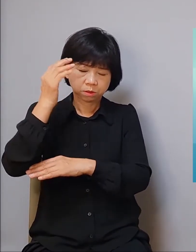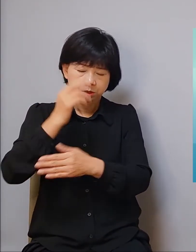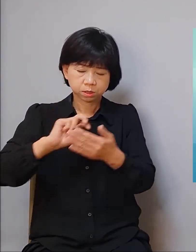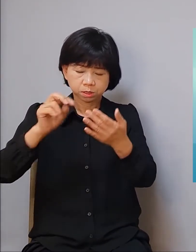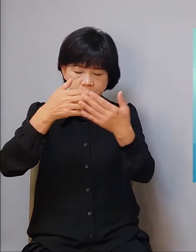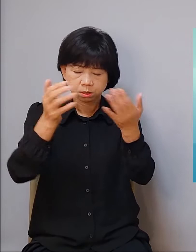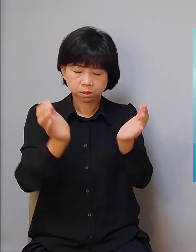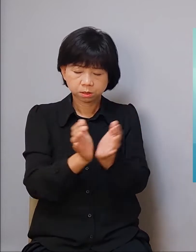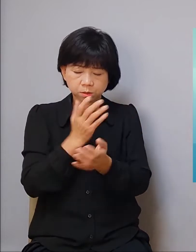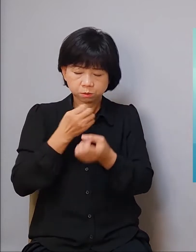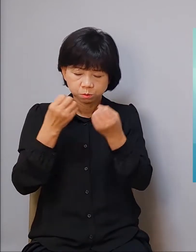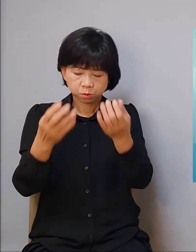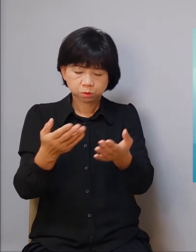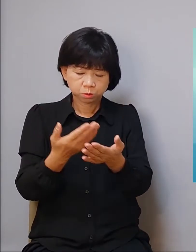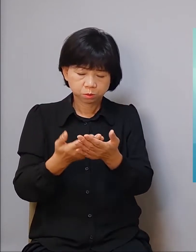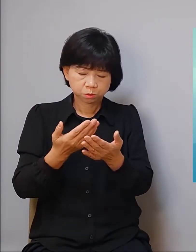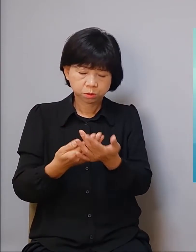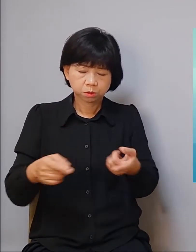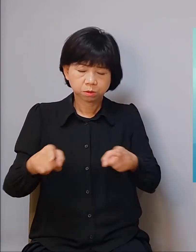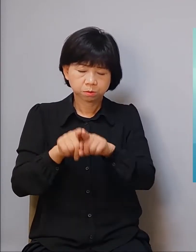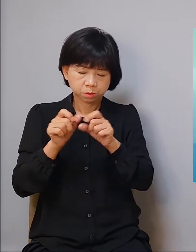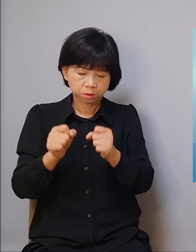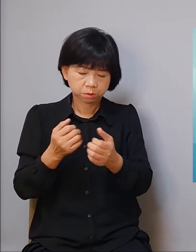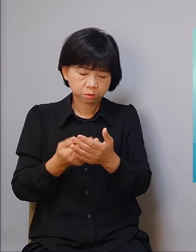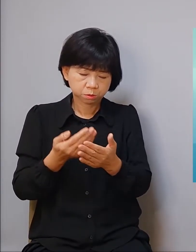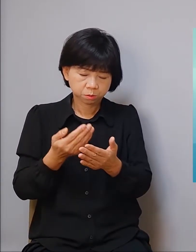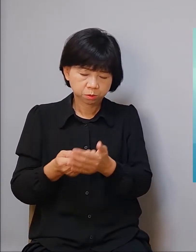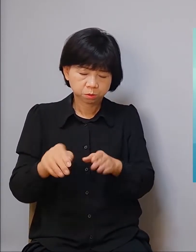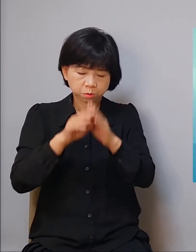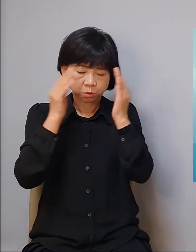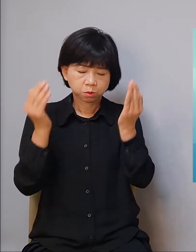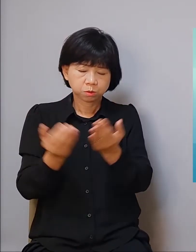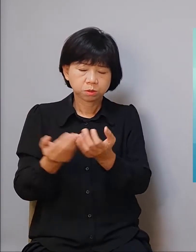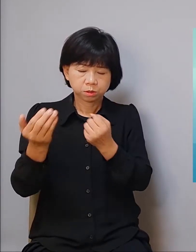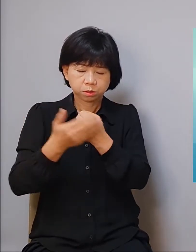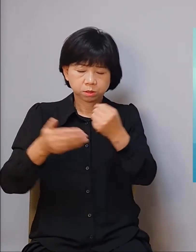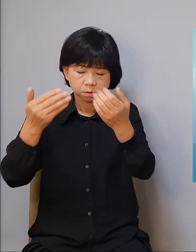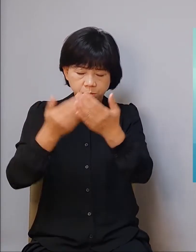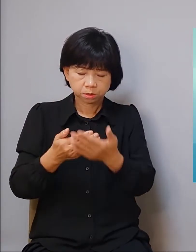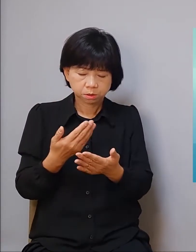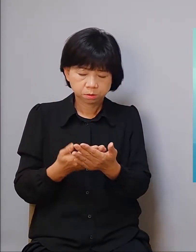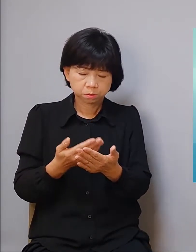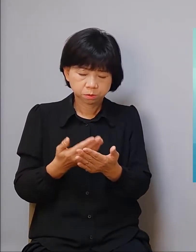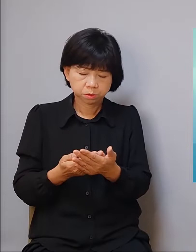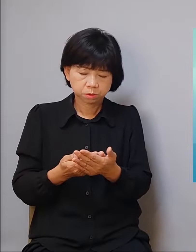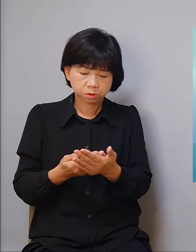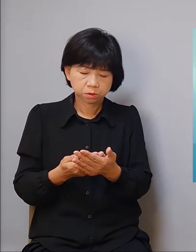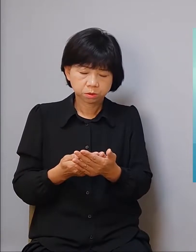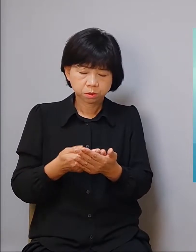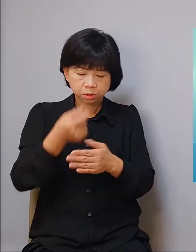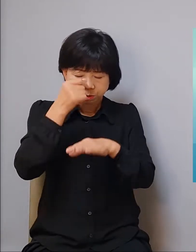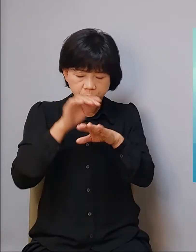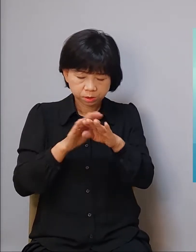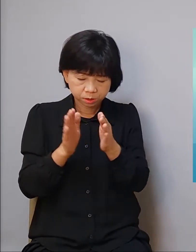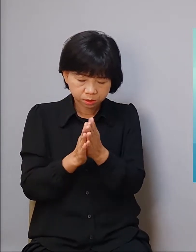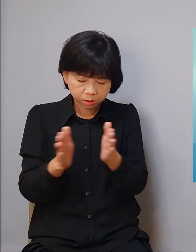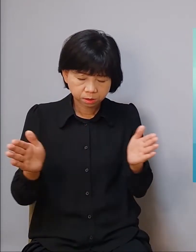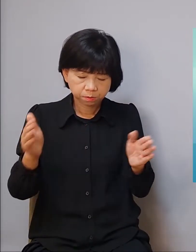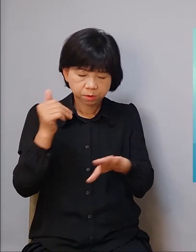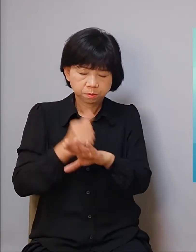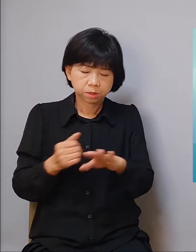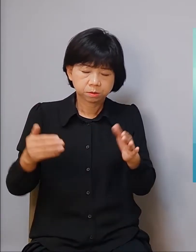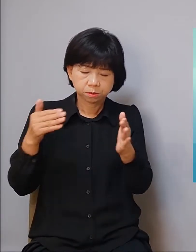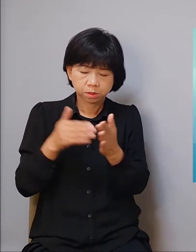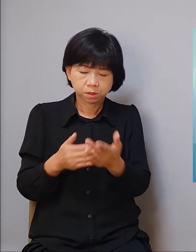찬양대에 축복하시고 함께해 주셔서 우리 모두가 은혜 받게 하옵소서. 예배의 처음 시간입니다.